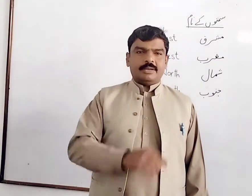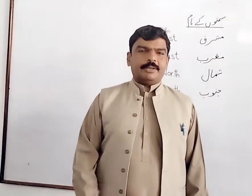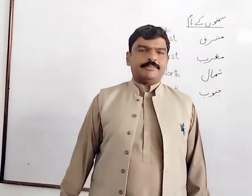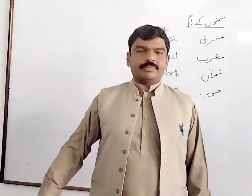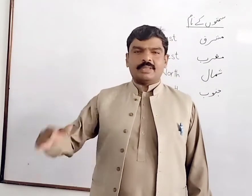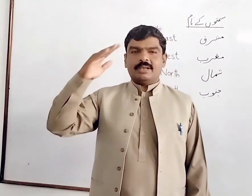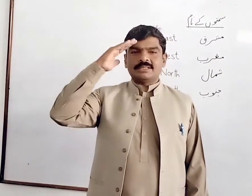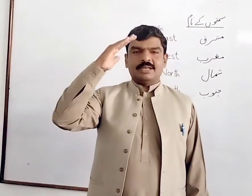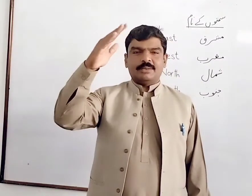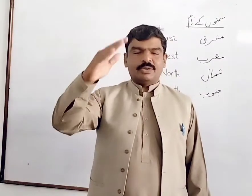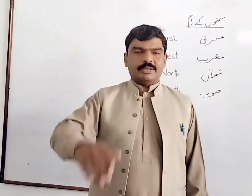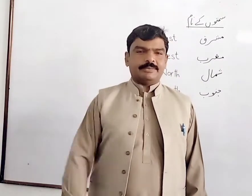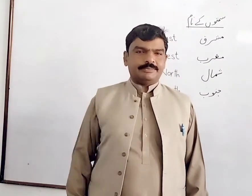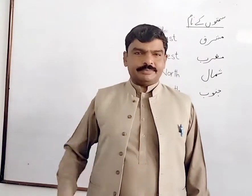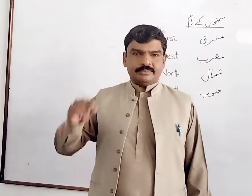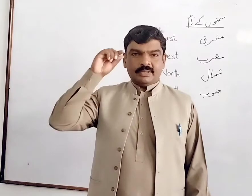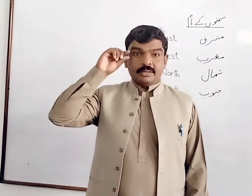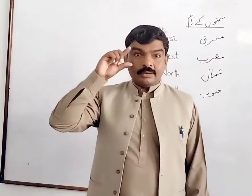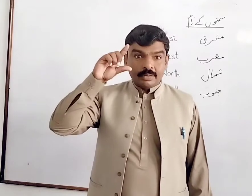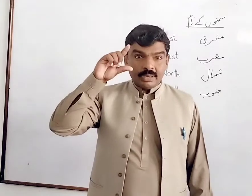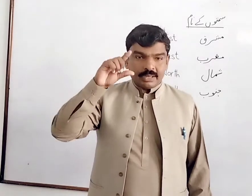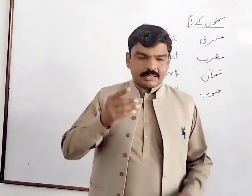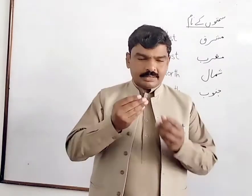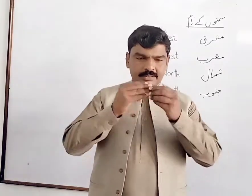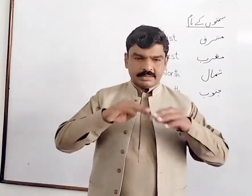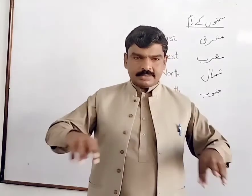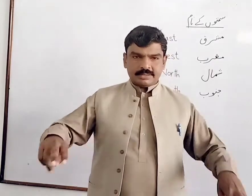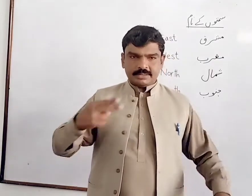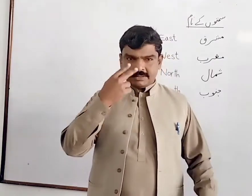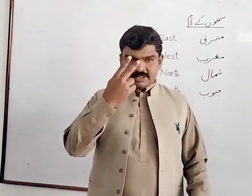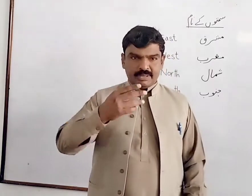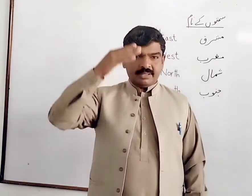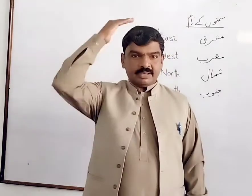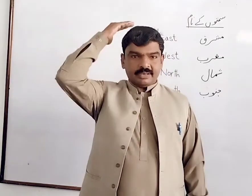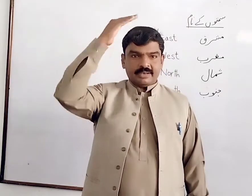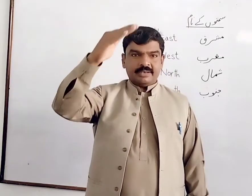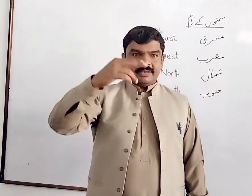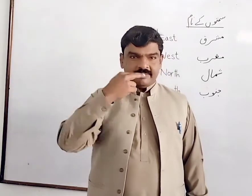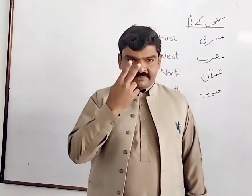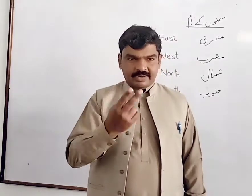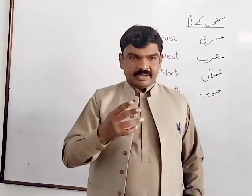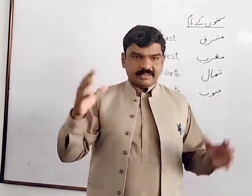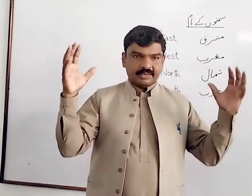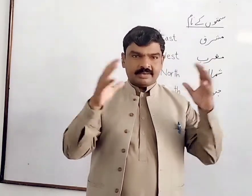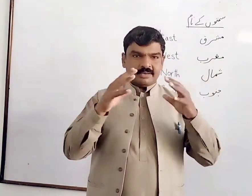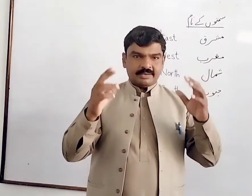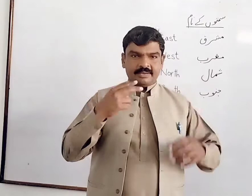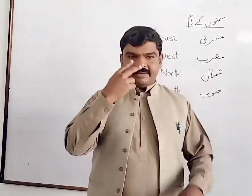बिस्मिल्लाहिर्रहमानिर्रहीम। अस्सलाम वालेकुम। खोल आँख, ज़मीं देख, फलक देख,